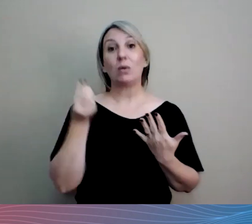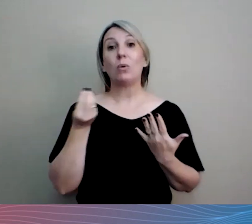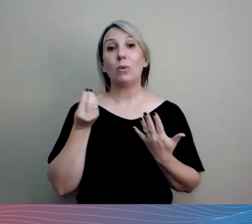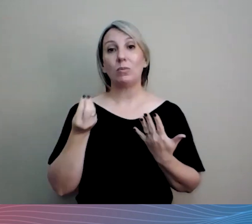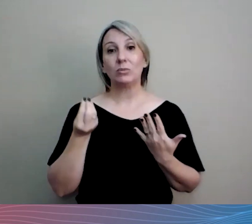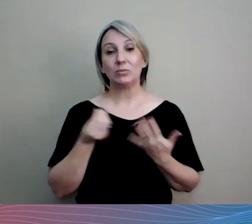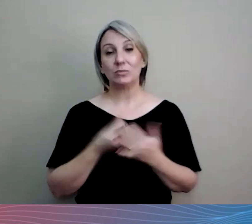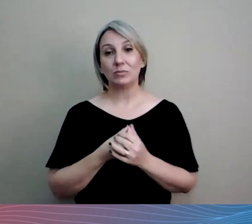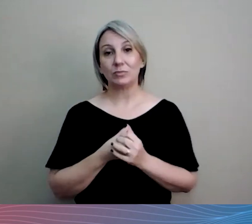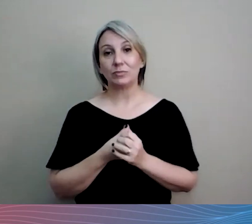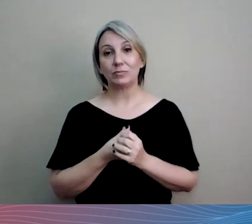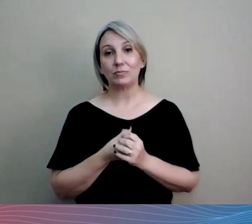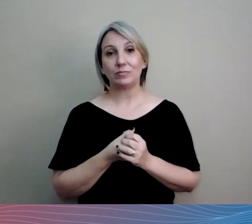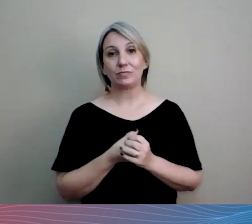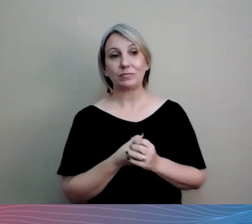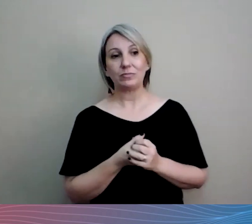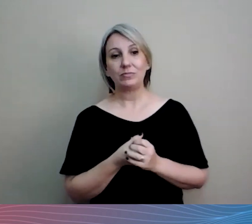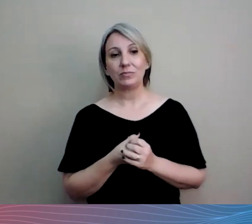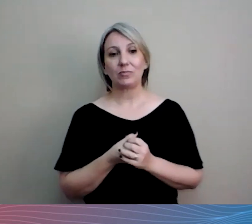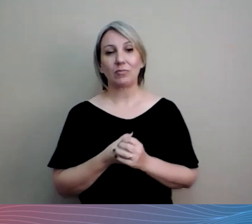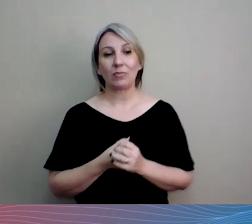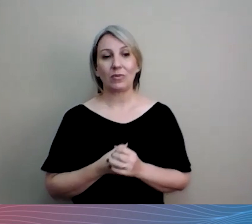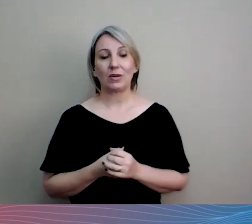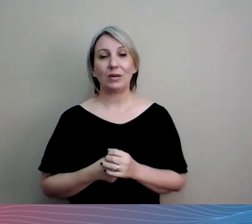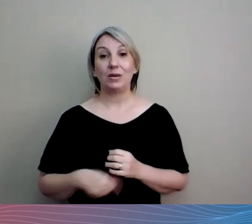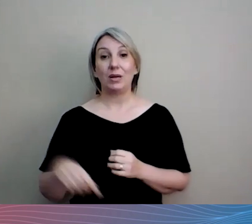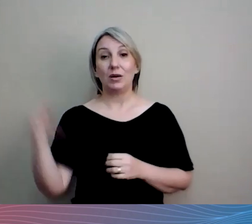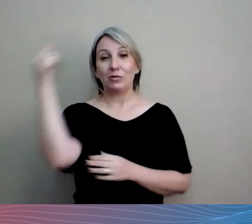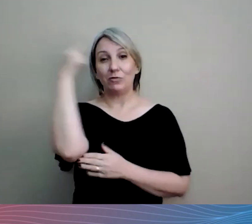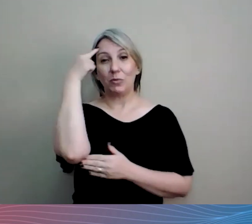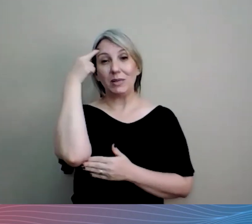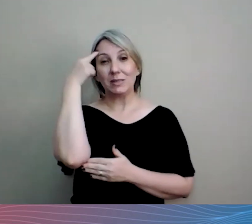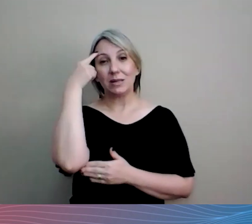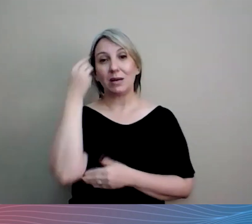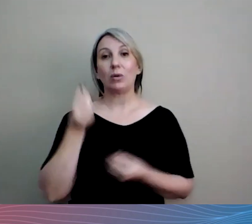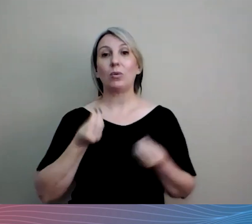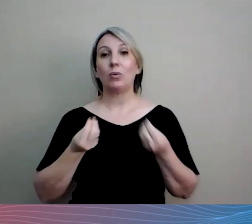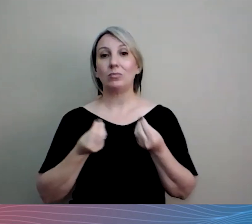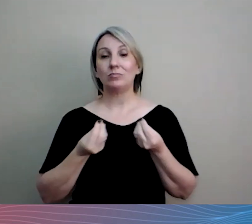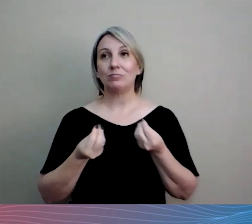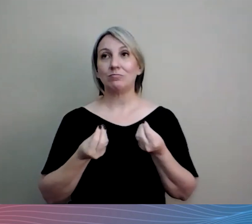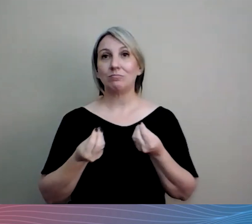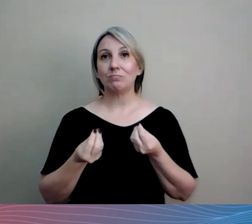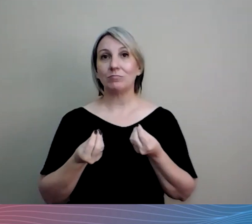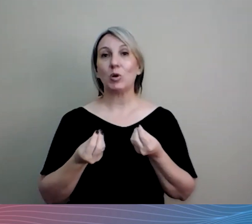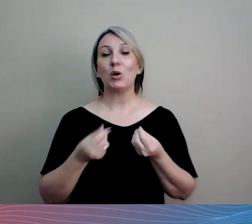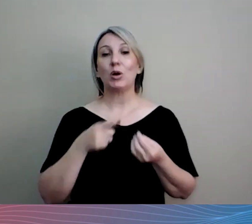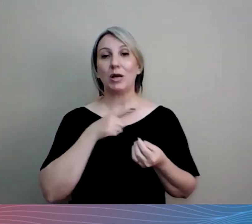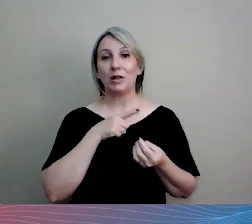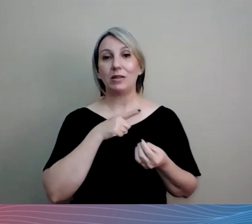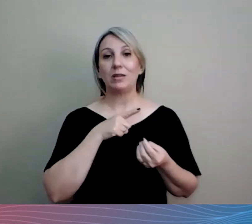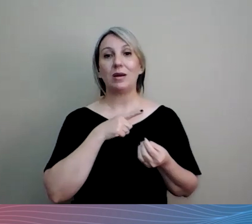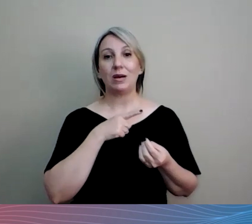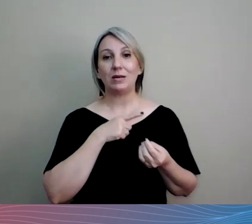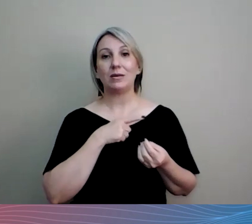vou formatar também dessa maneira. Depois, então, alguém